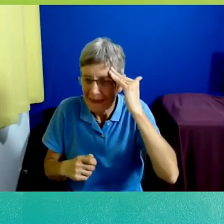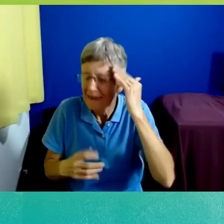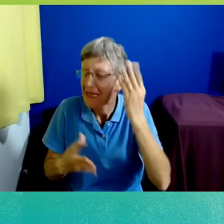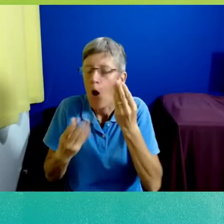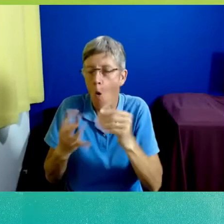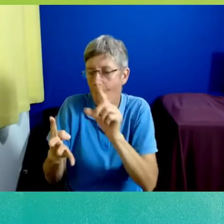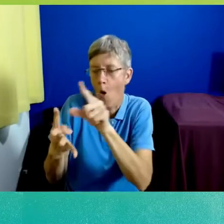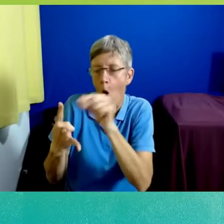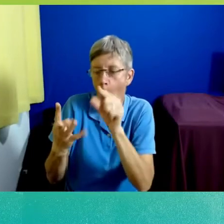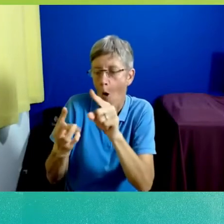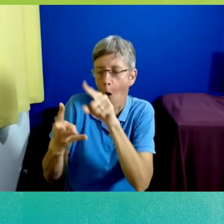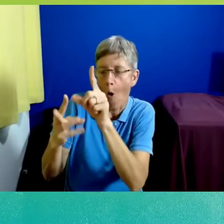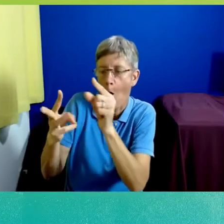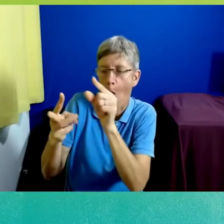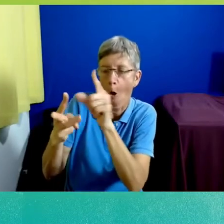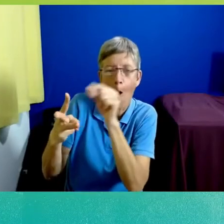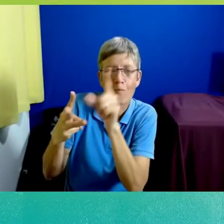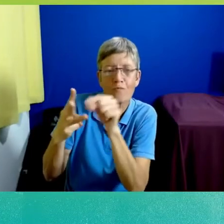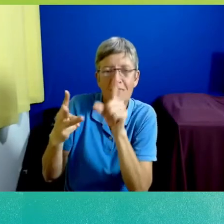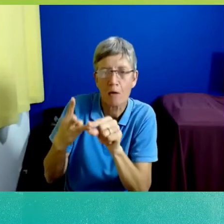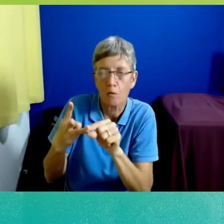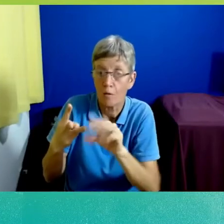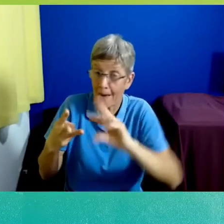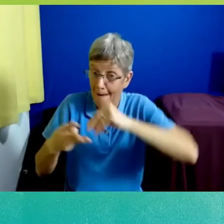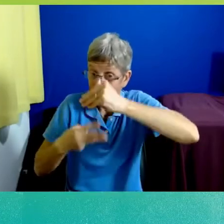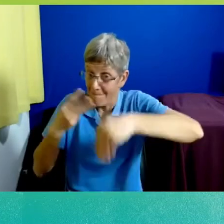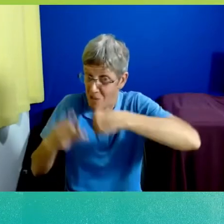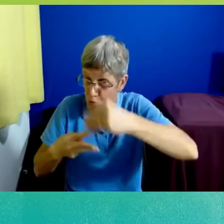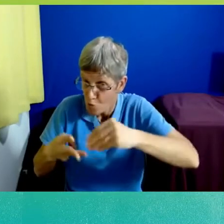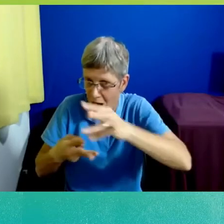nós precisamos entender a literatura em Libras